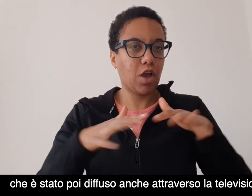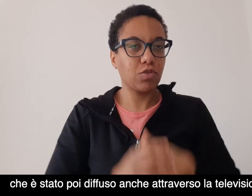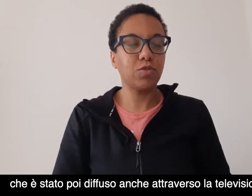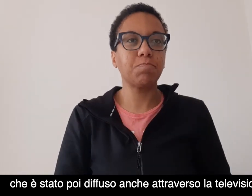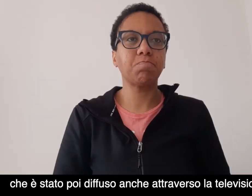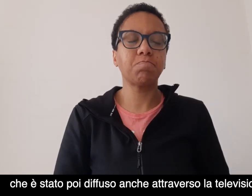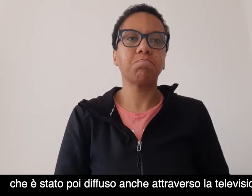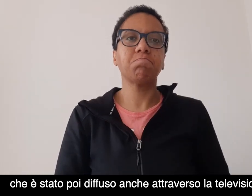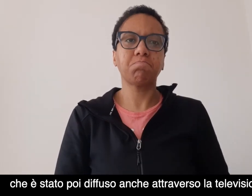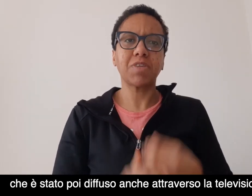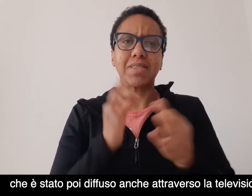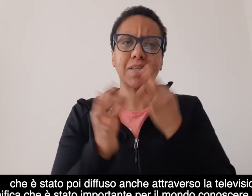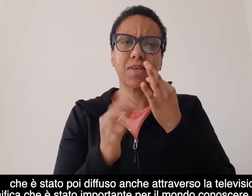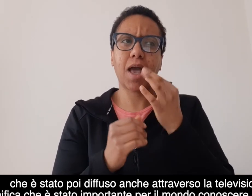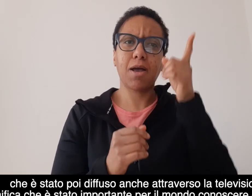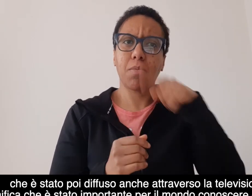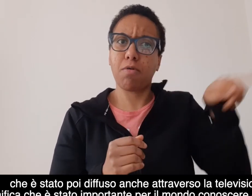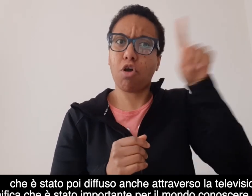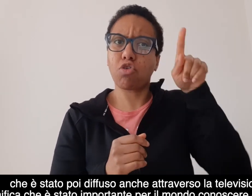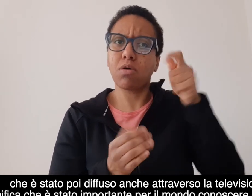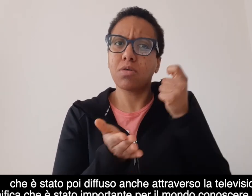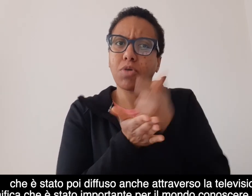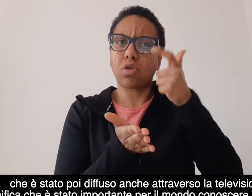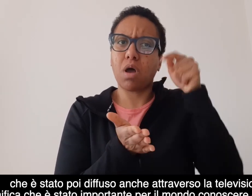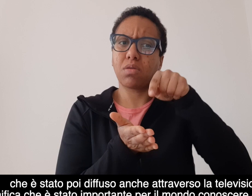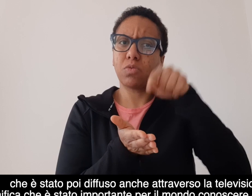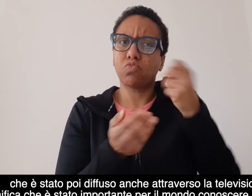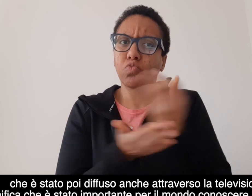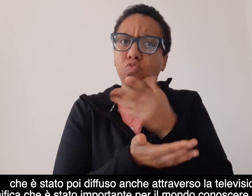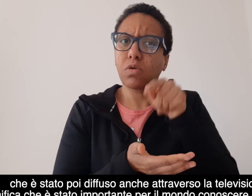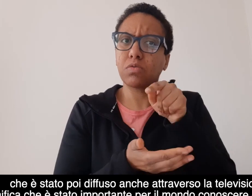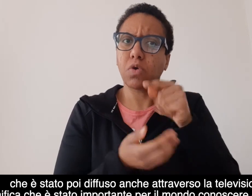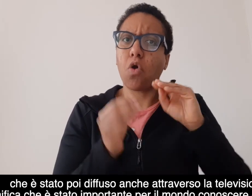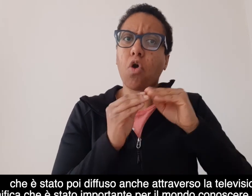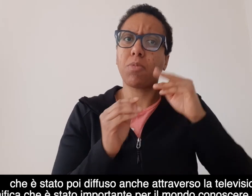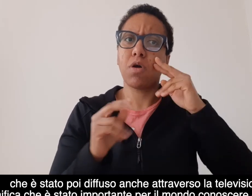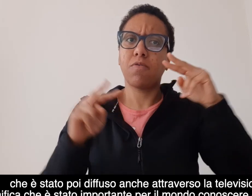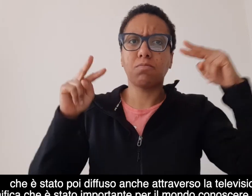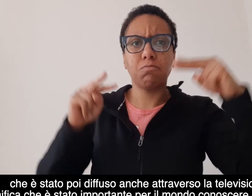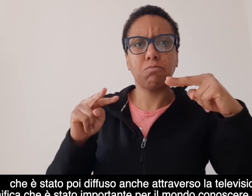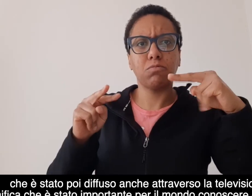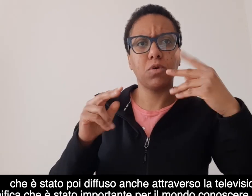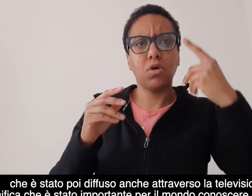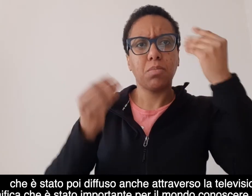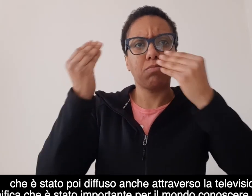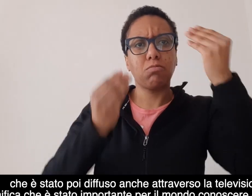televisione significa che è stato importante per il mondo conoscere e riflettere